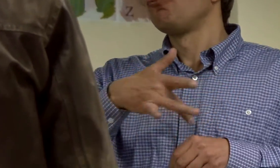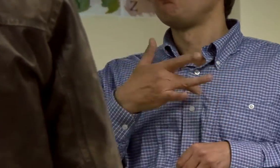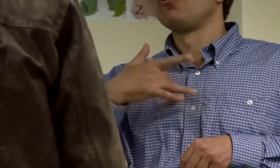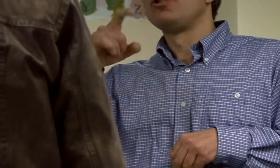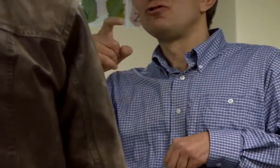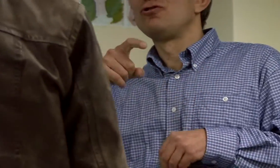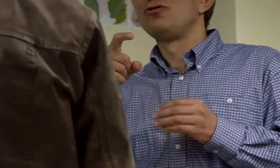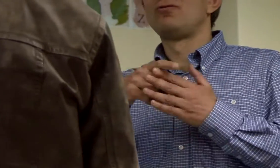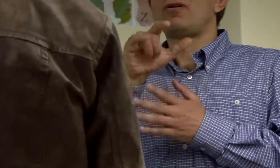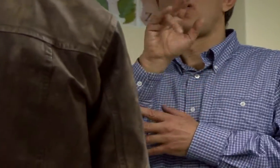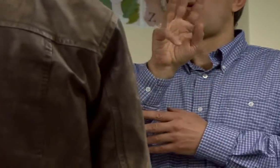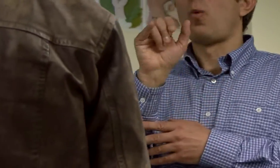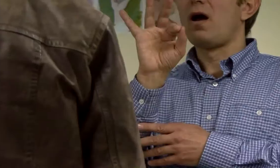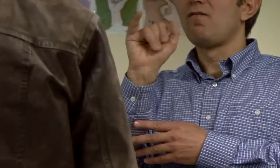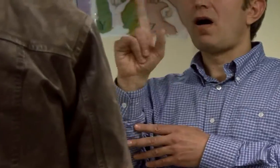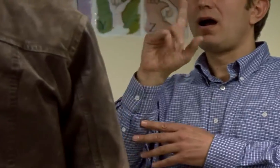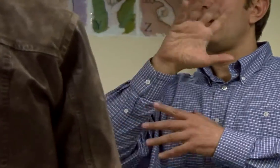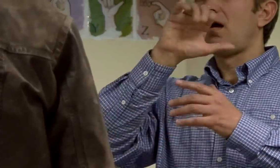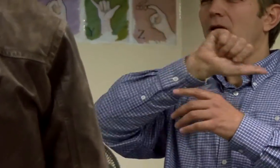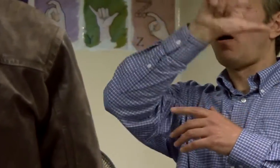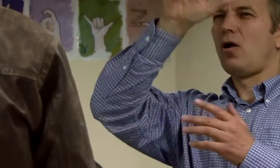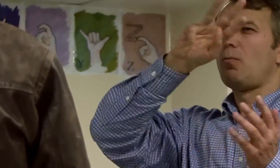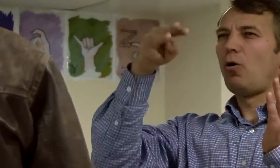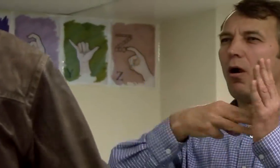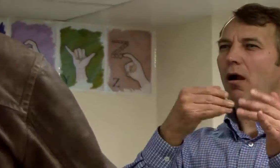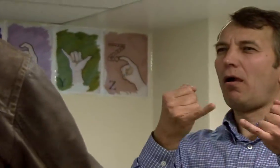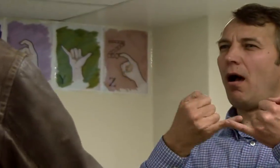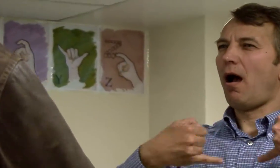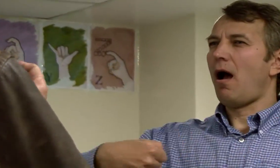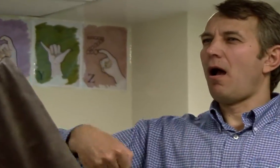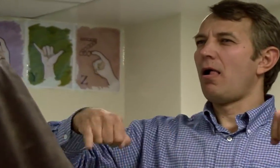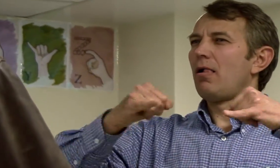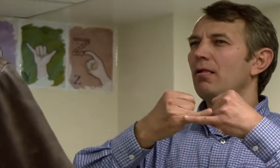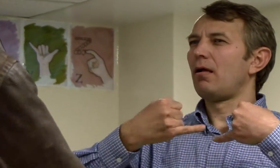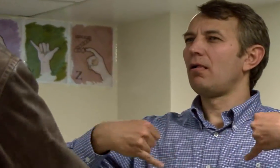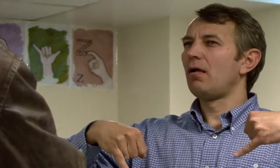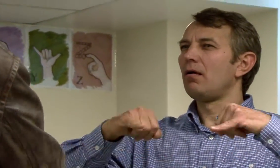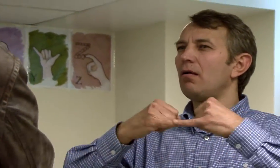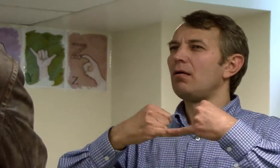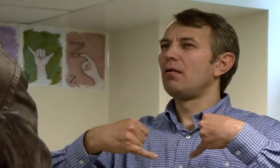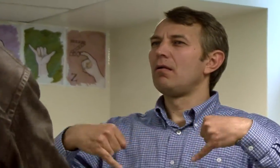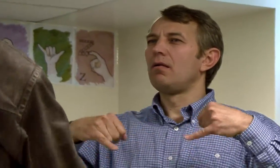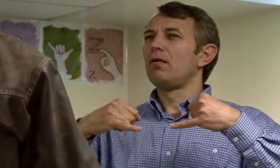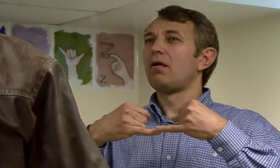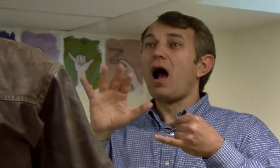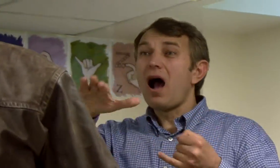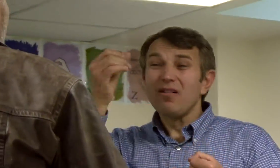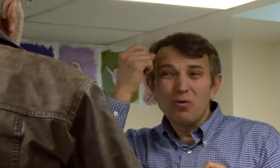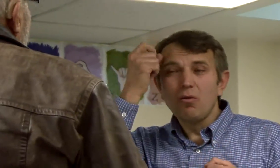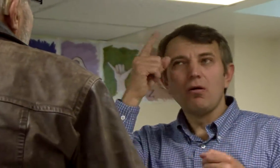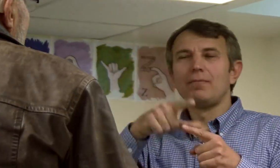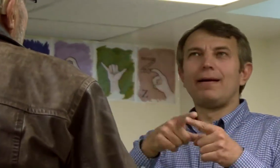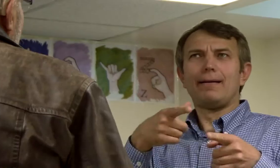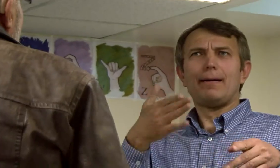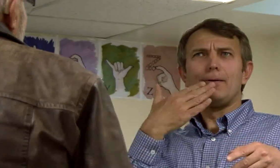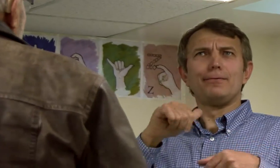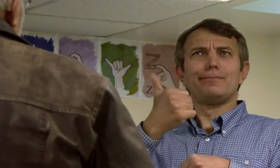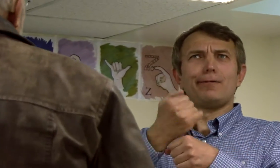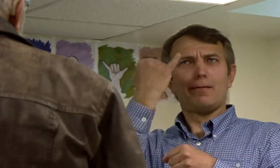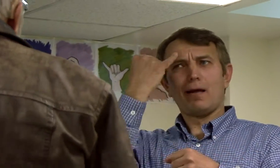Canada. Internet services for smartphone is expensive. So it would be a good idea to cover all Montreal